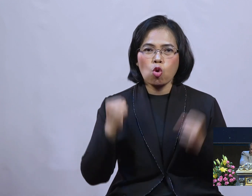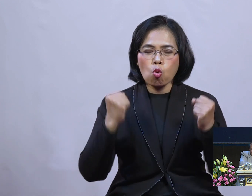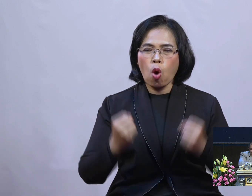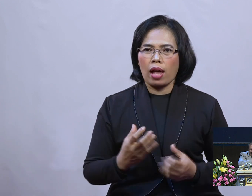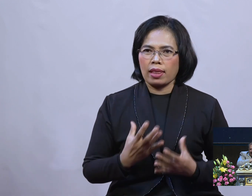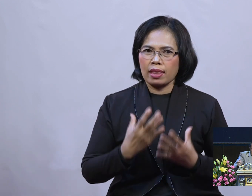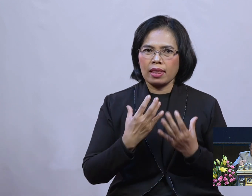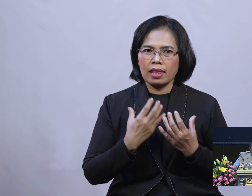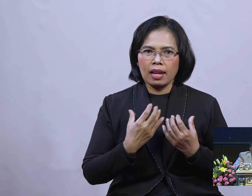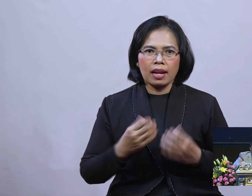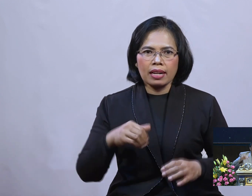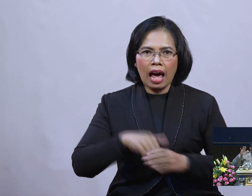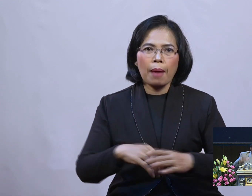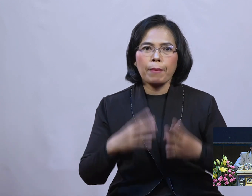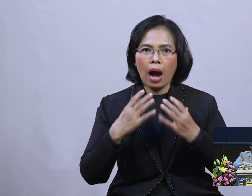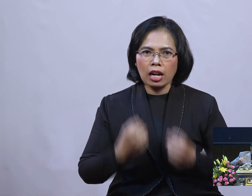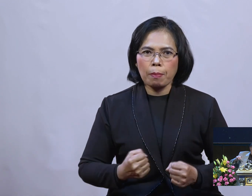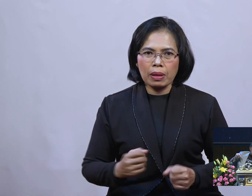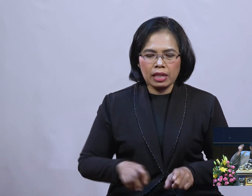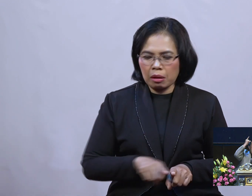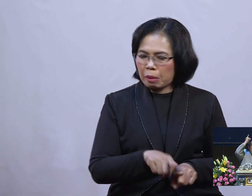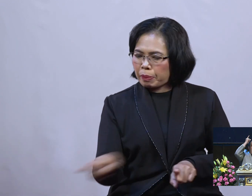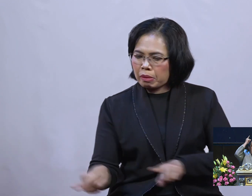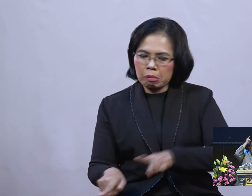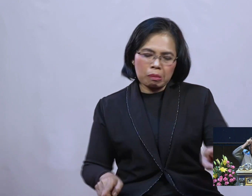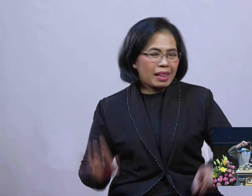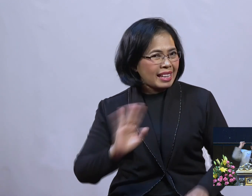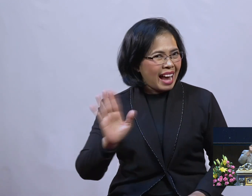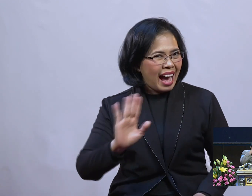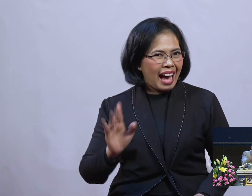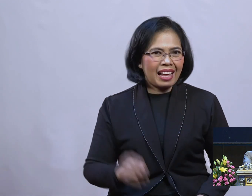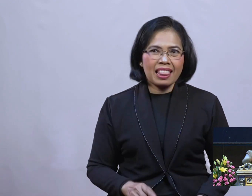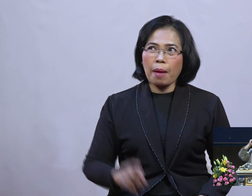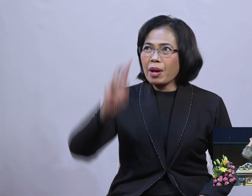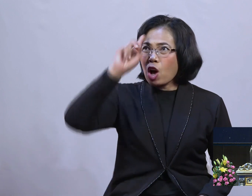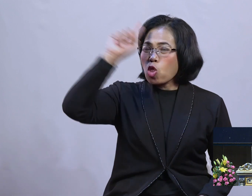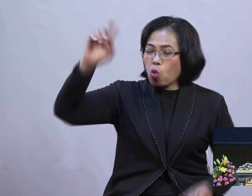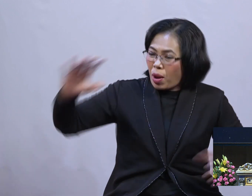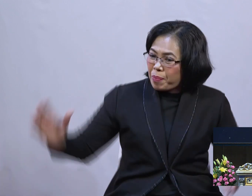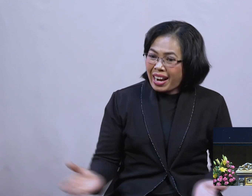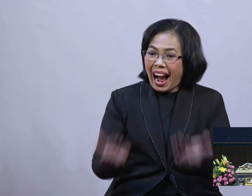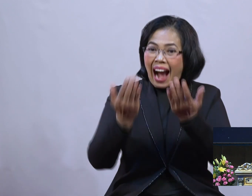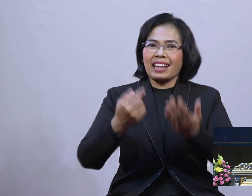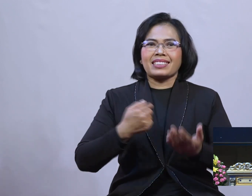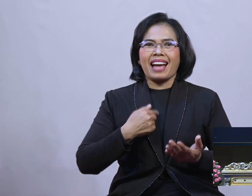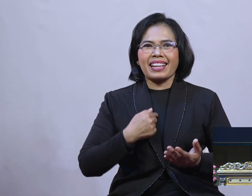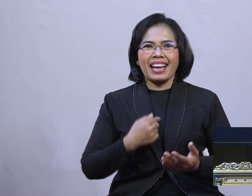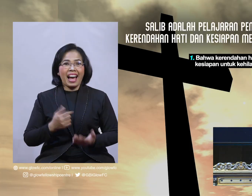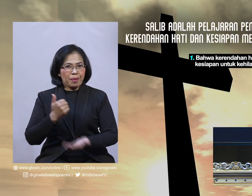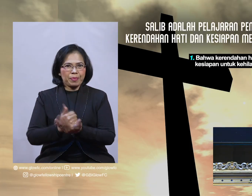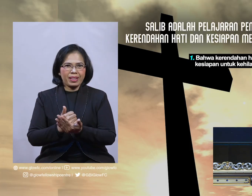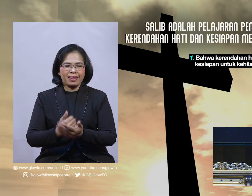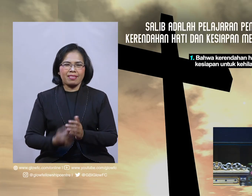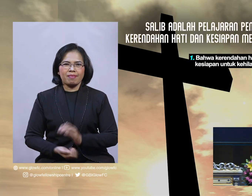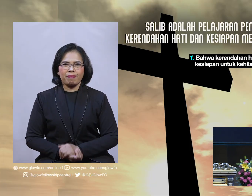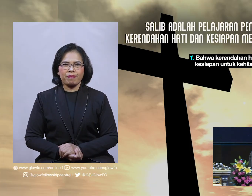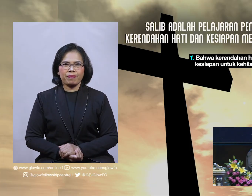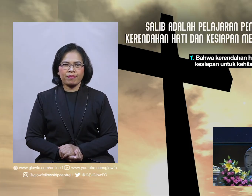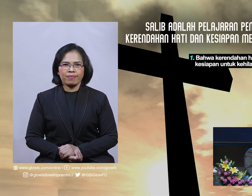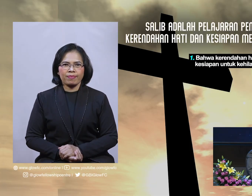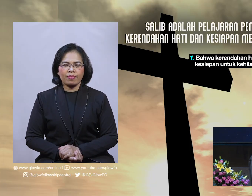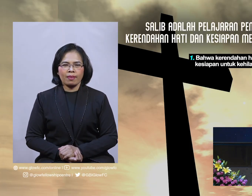yang penting saya tidak mirip ke kiri maupun ke kanan maka Tuhan akan mengangkat saya dan melakukan perkara besar sejujurnya turun tangan yang meriah Haleluya